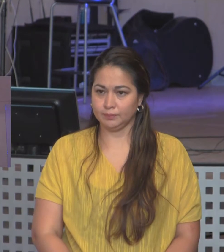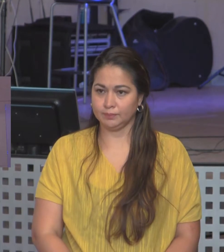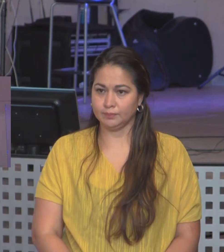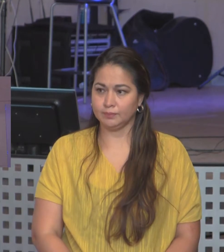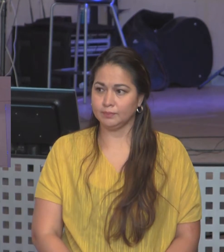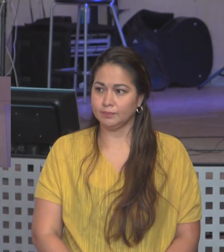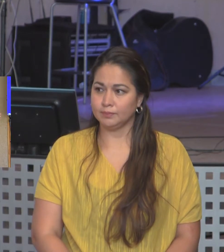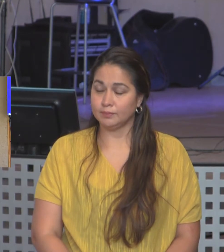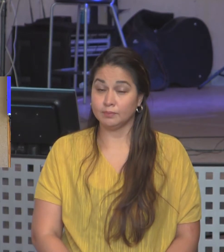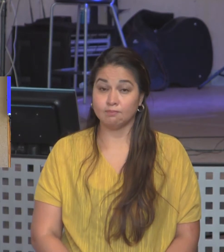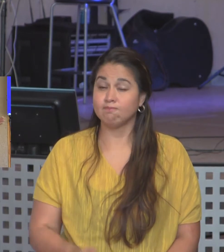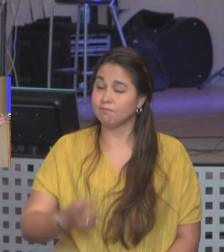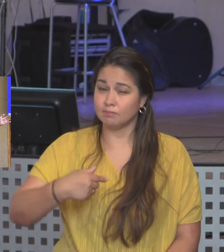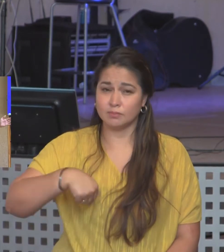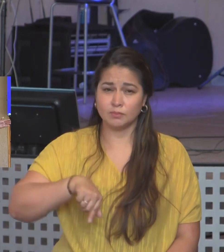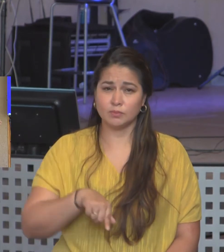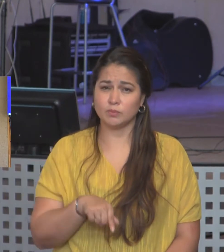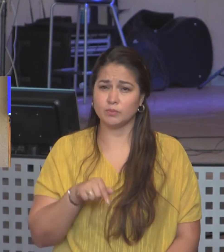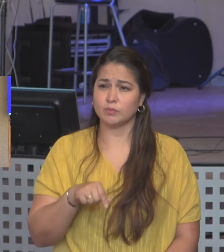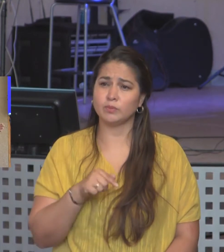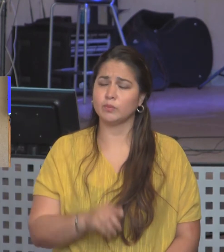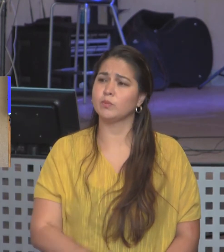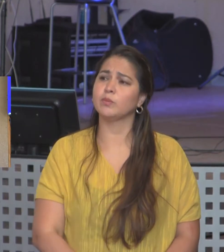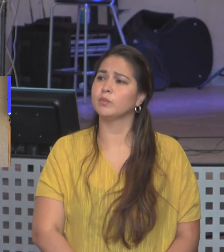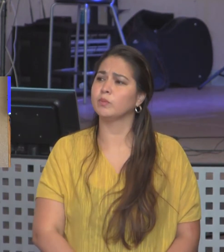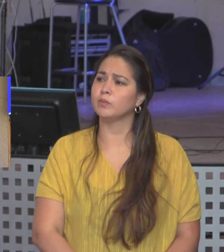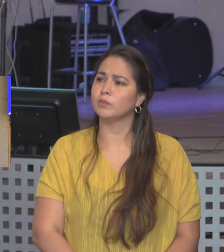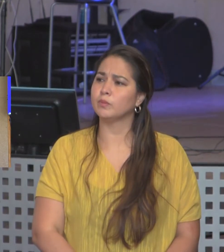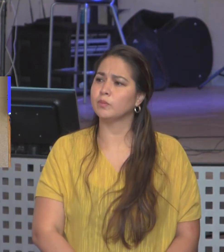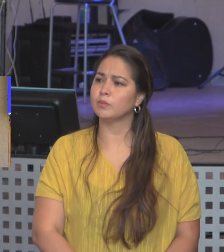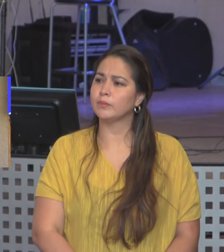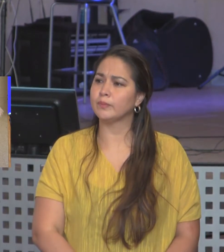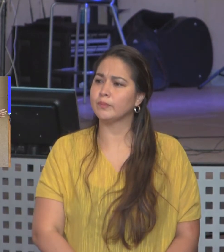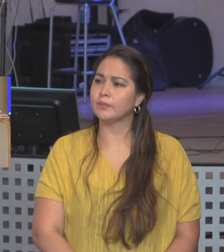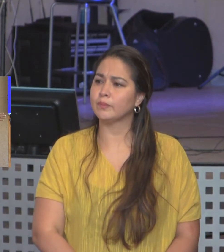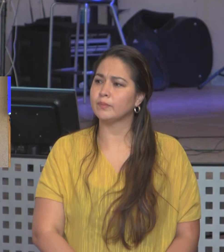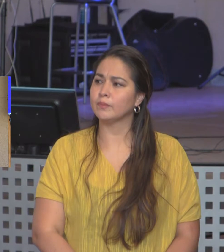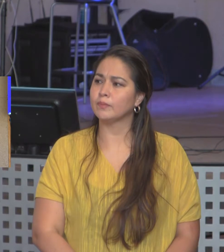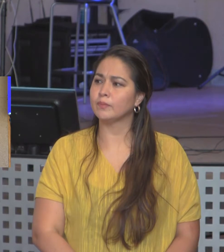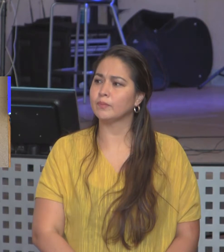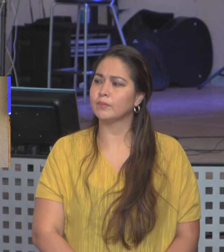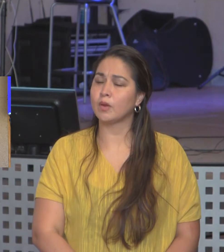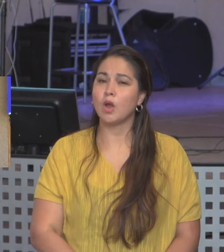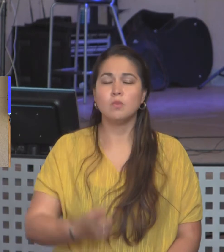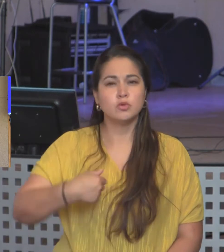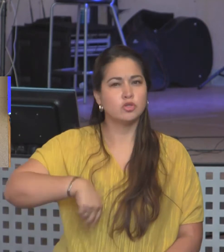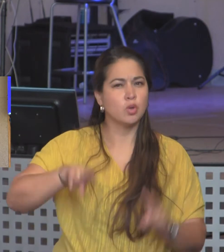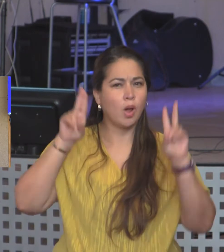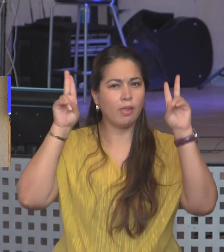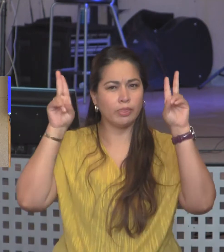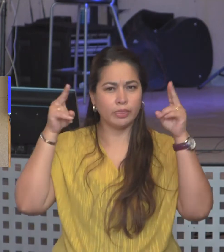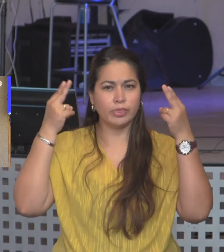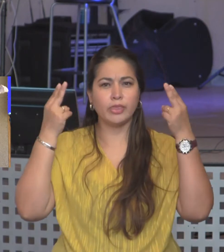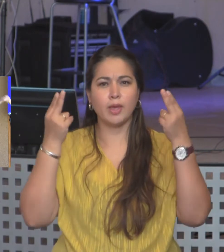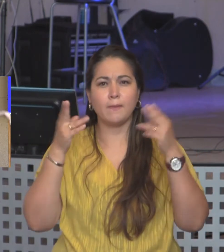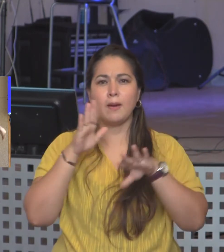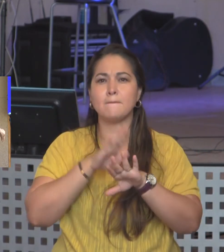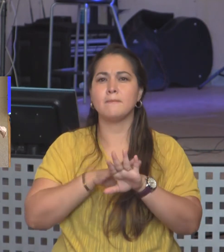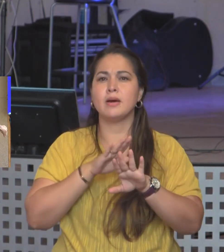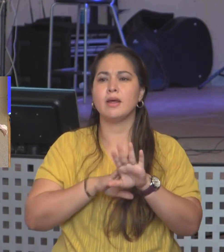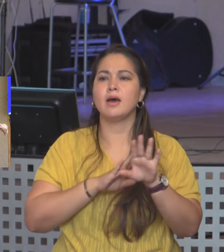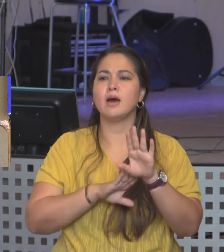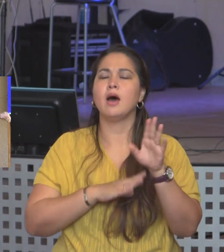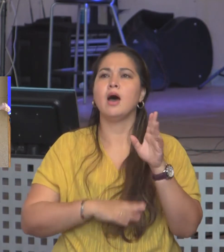tiempo, habéis estado escuchando el proceso por donde venimos hablando acerca de cómo nos ha